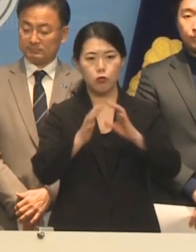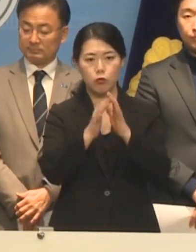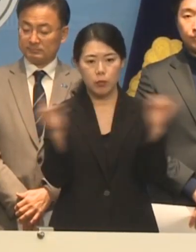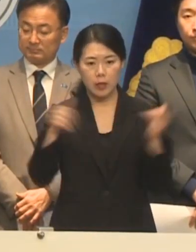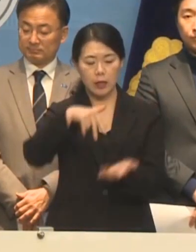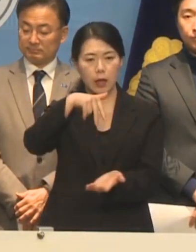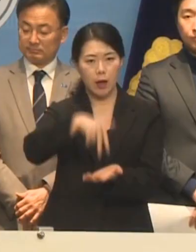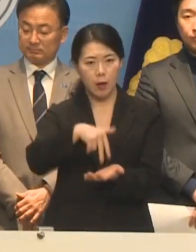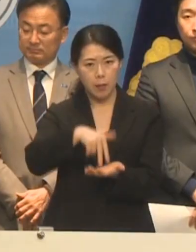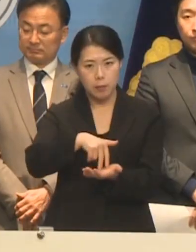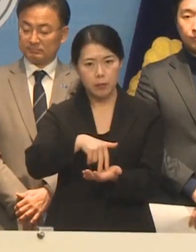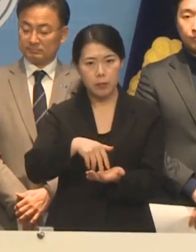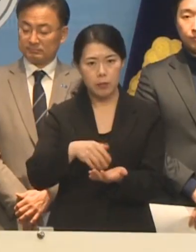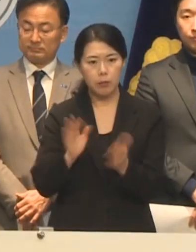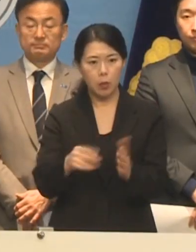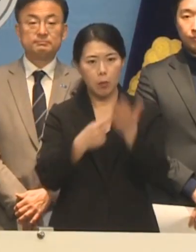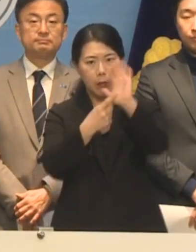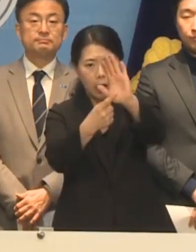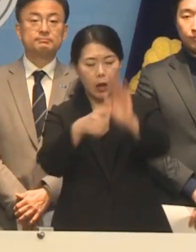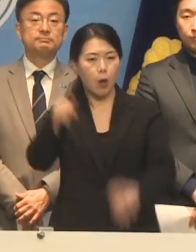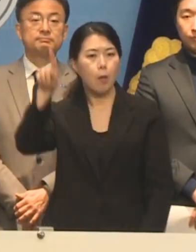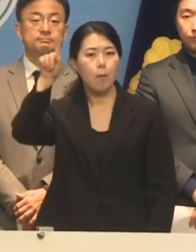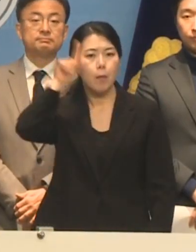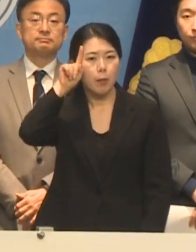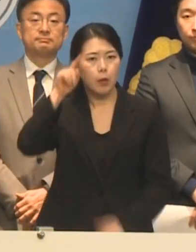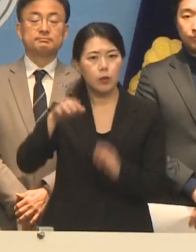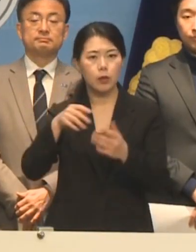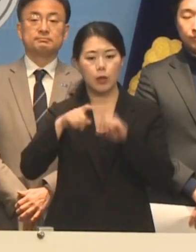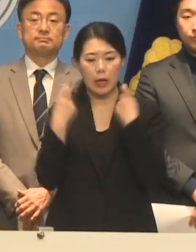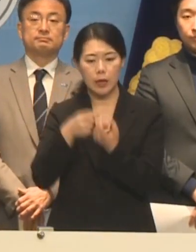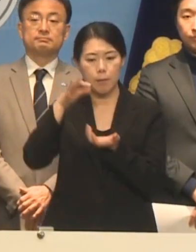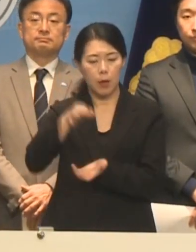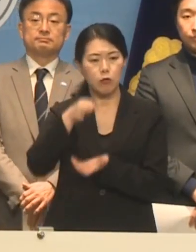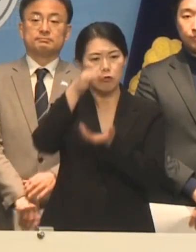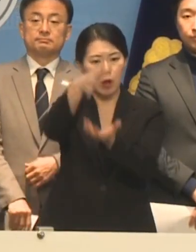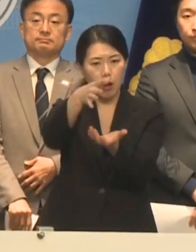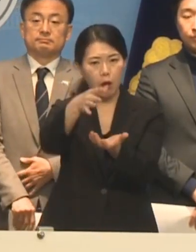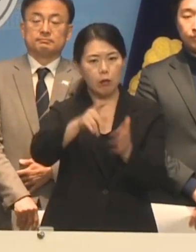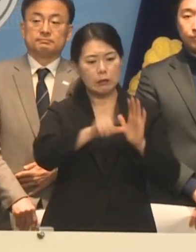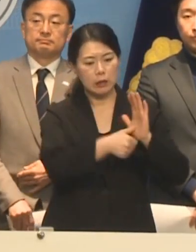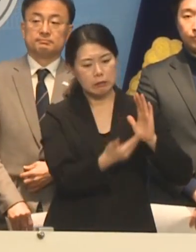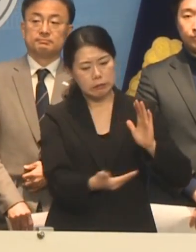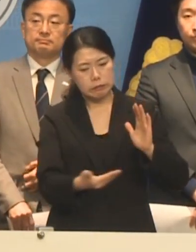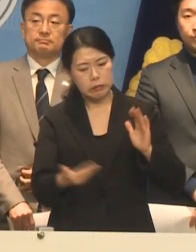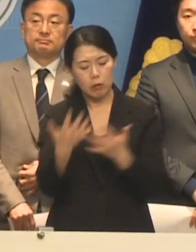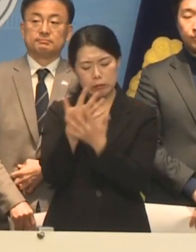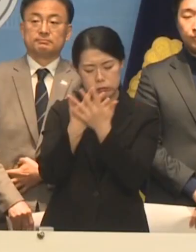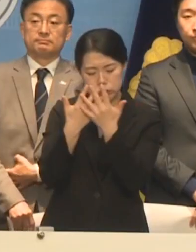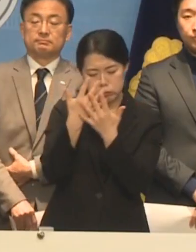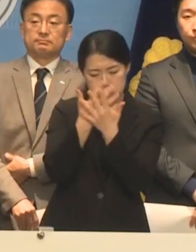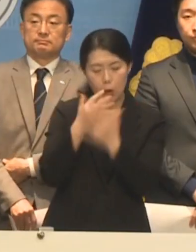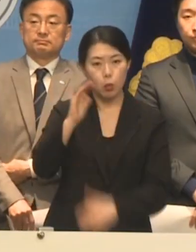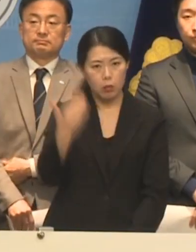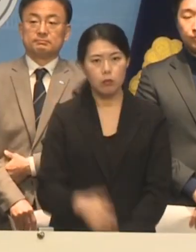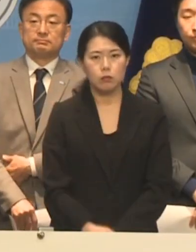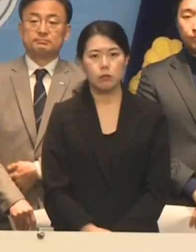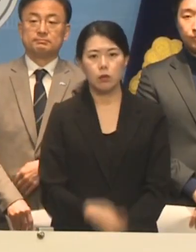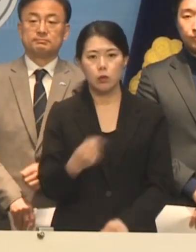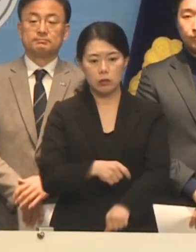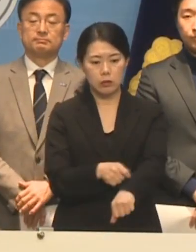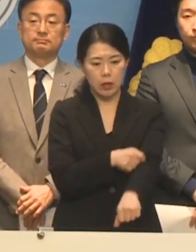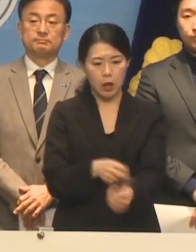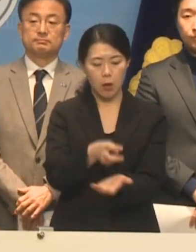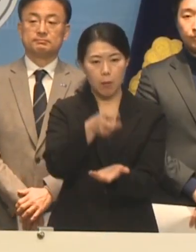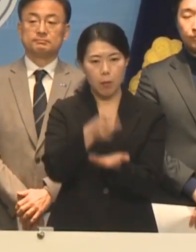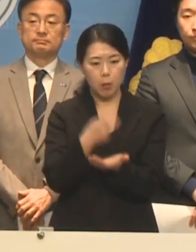공언한 100% 변제와 사죄 출연 약속은 시간이 흐를수록 모호해지고 특히